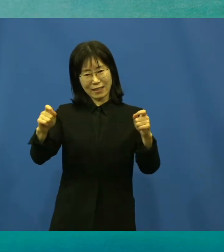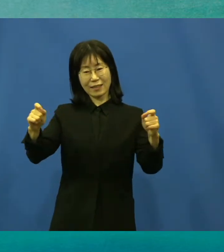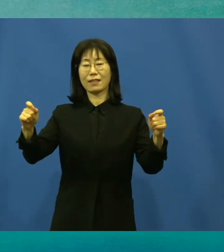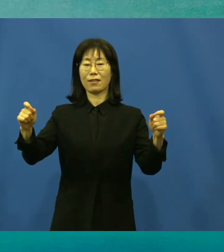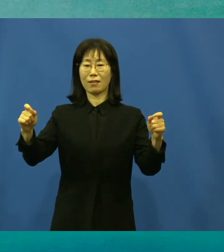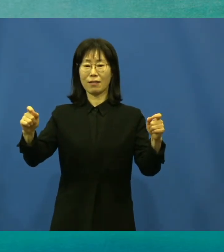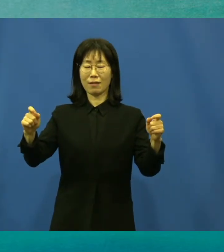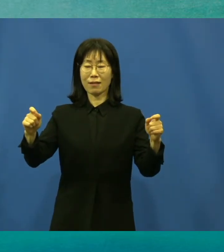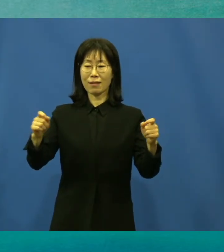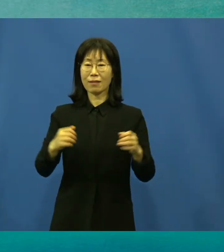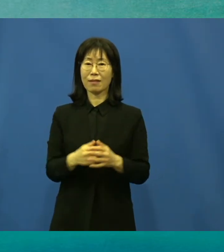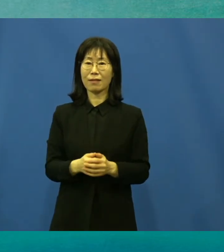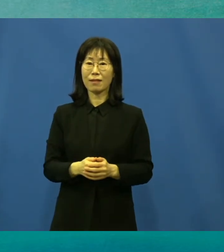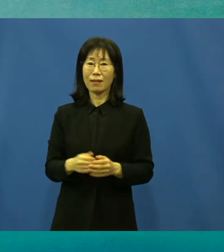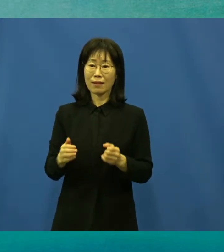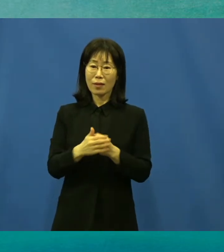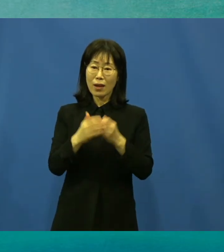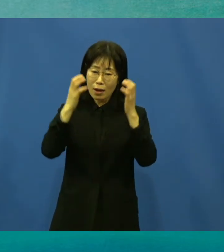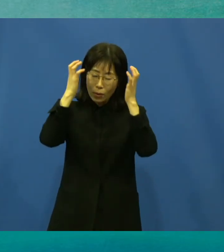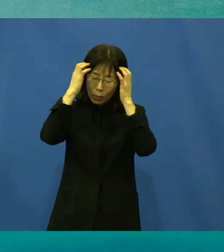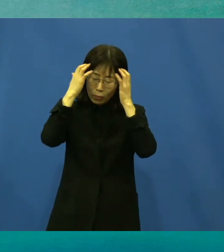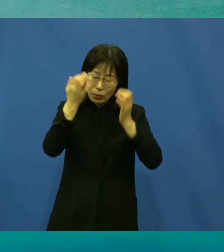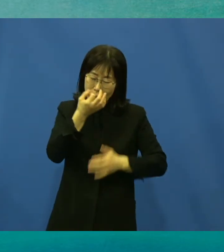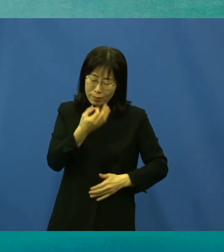고통의 순간에는 시간이 가지 않습니다.